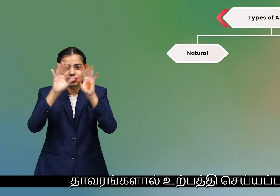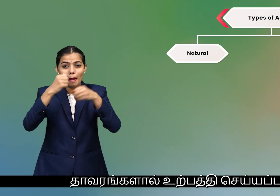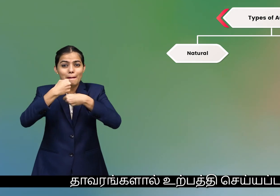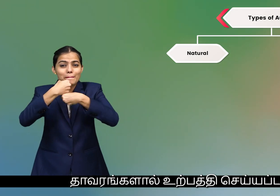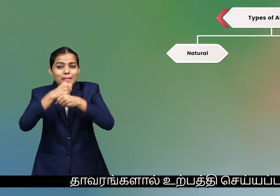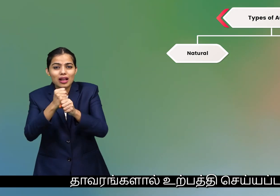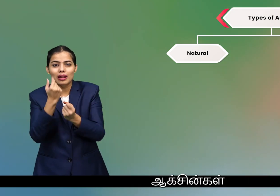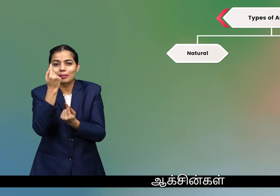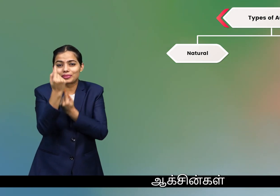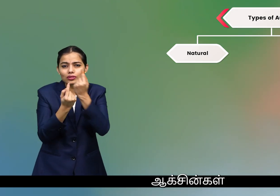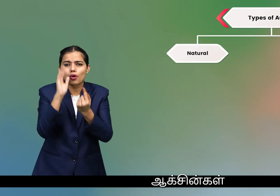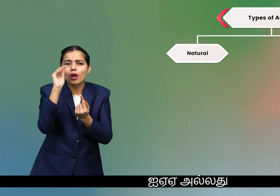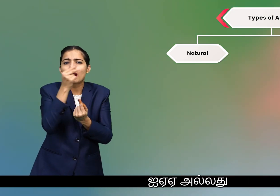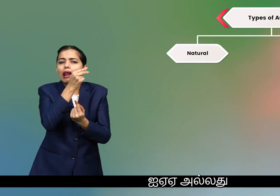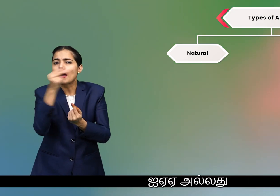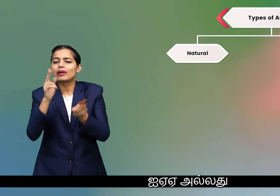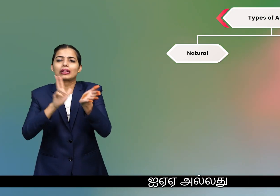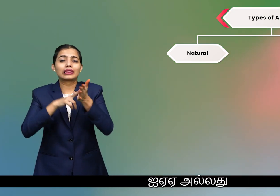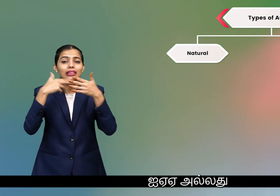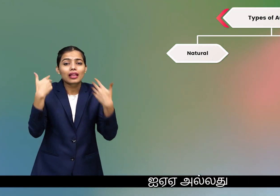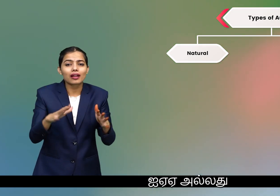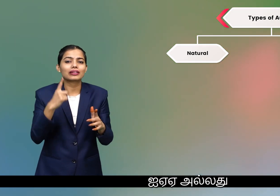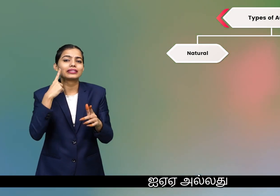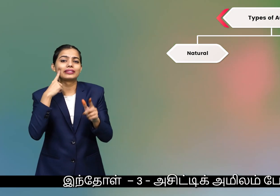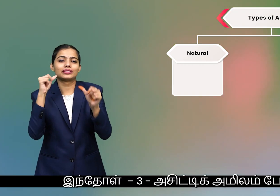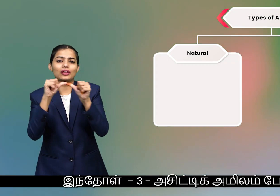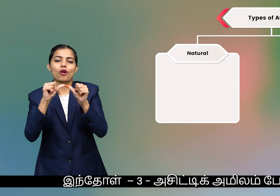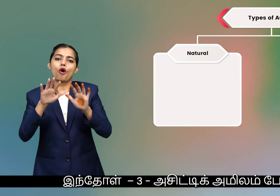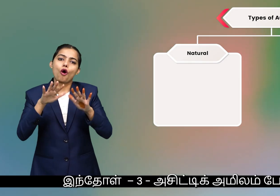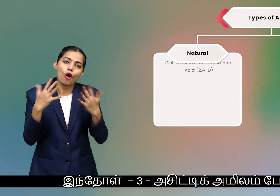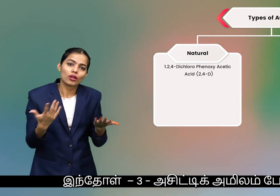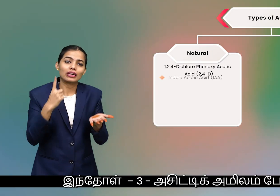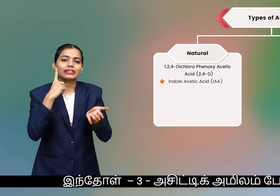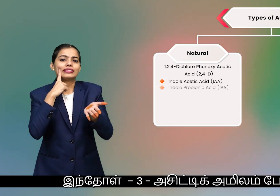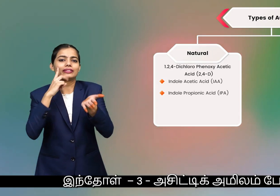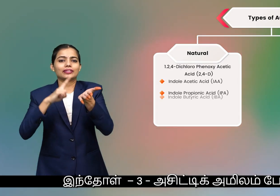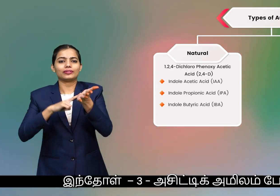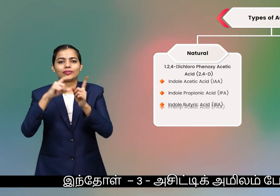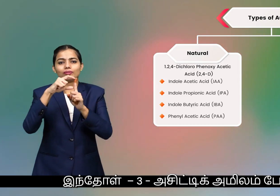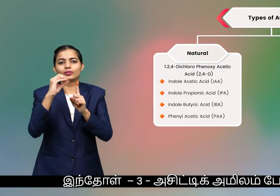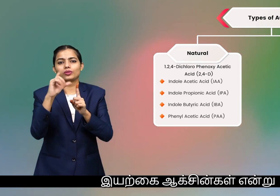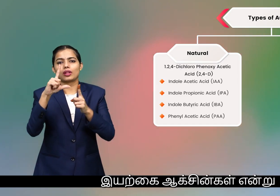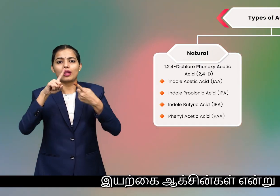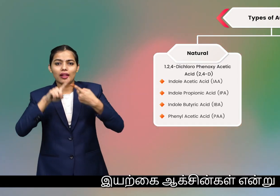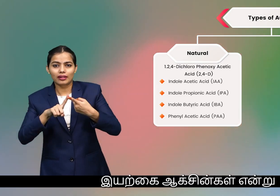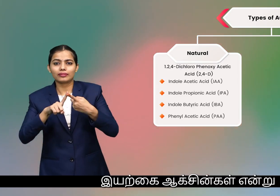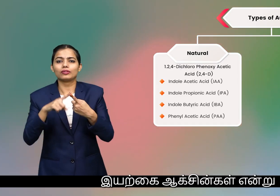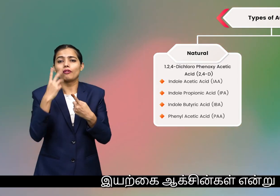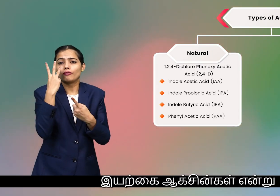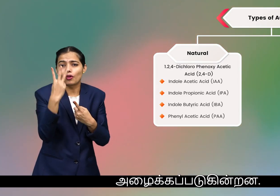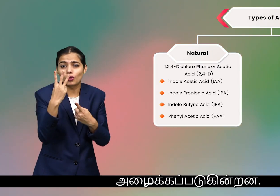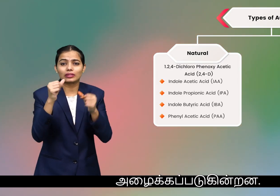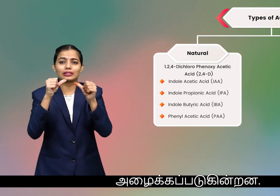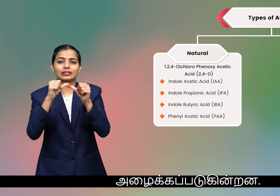தாவரங்களால் உற்பத்தி செய்யப்படும் ஆக்சின்கள் IAA அல்லது இந்தோல் 3 அசிட்டிக் அமிலம் போன்ற இயற்கை